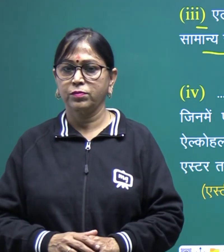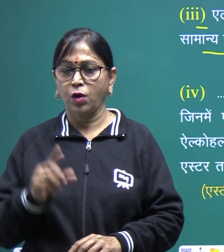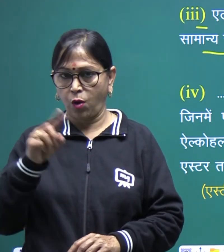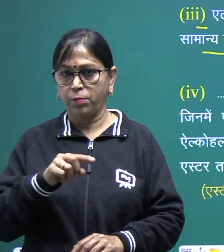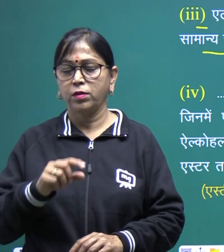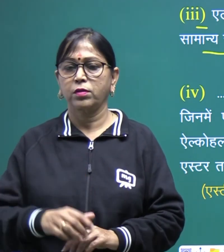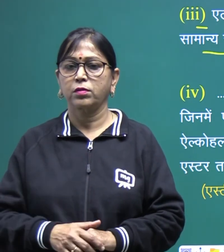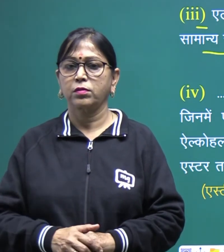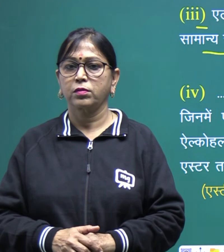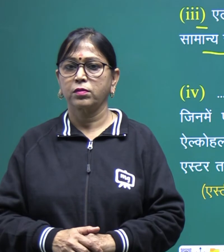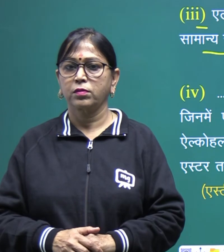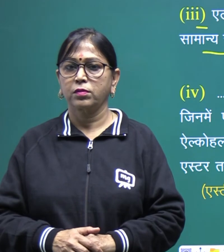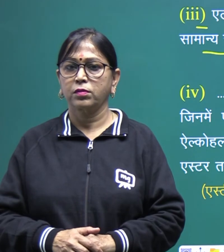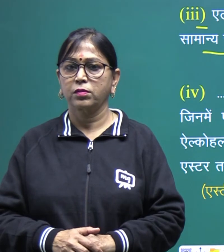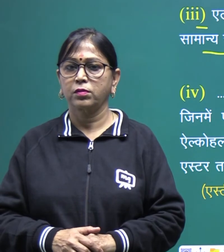ऑब्लिक